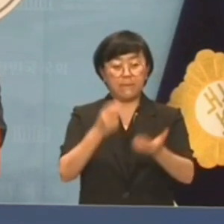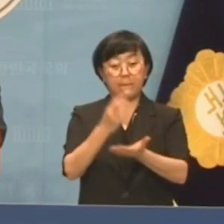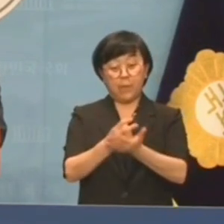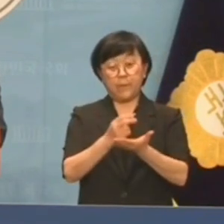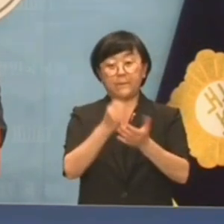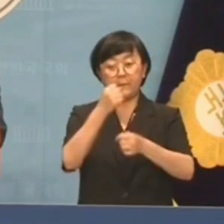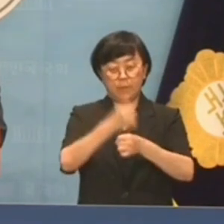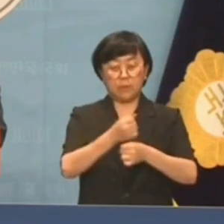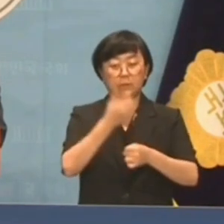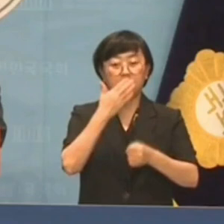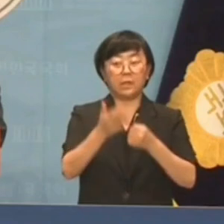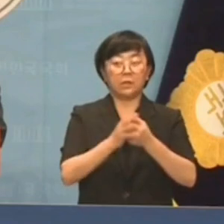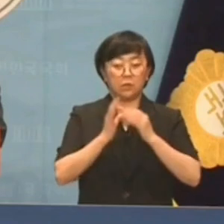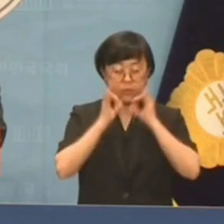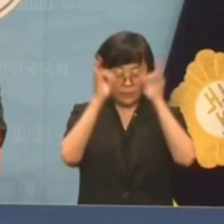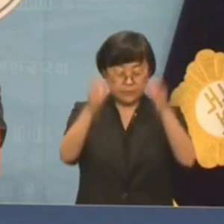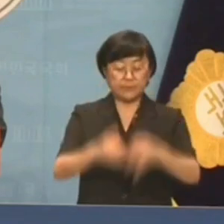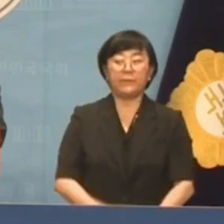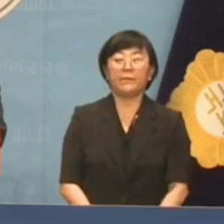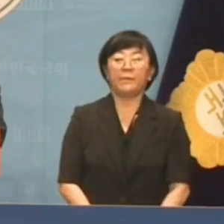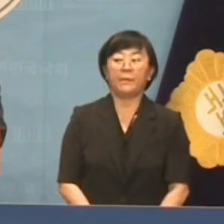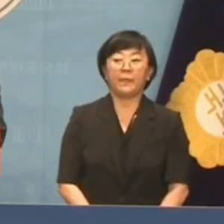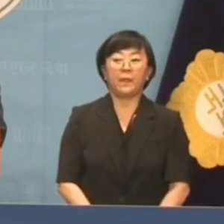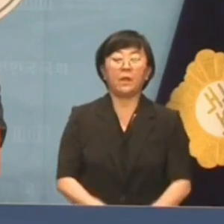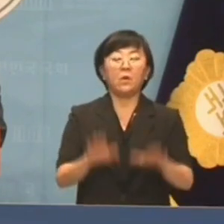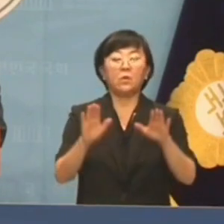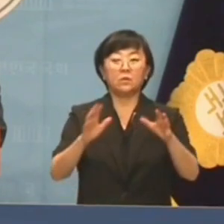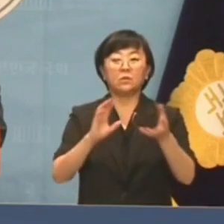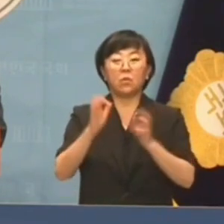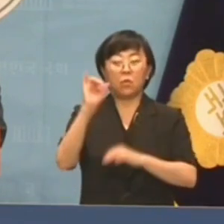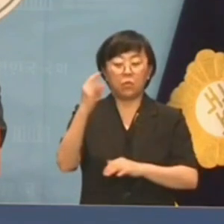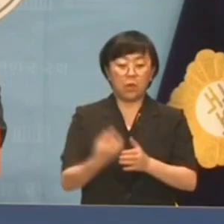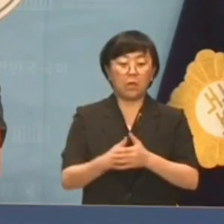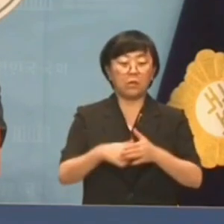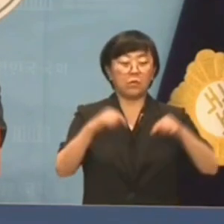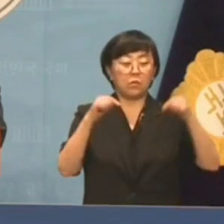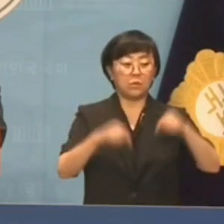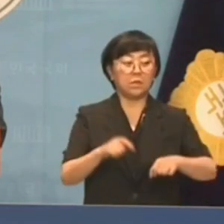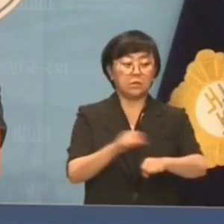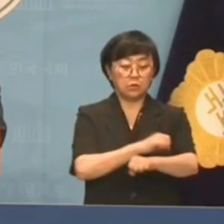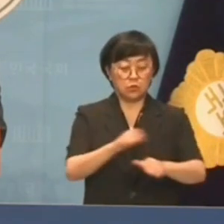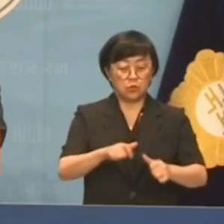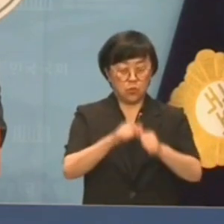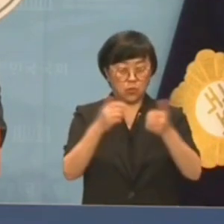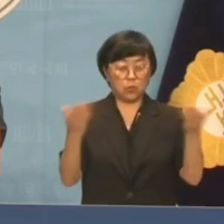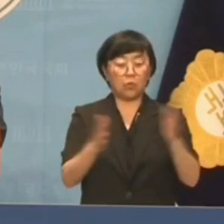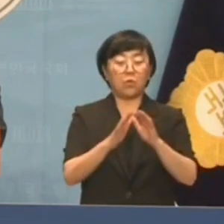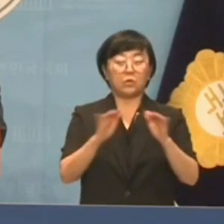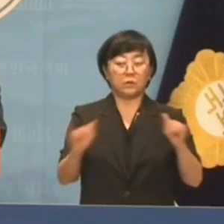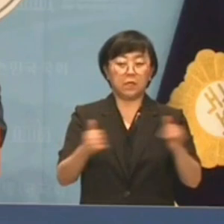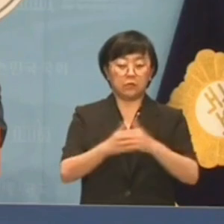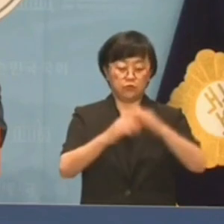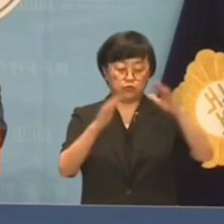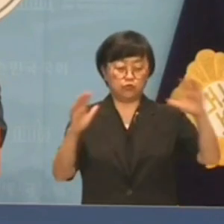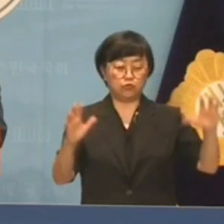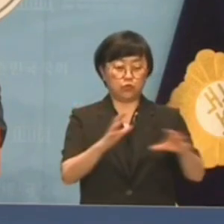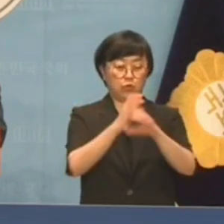입법화될 수 있도록 최선을 다하겠습니다. 오늘 토론회에서 논의된 특수고용노동자 대책의 주요